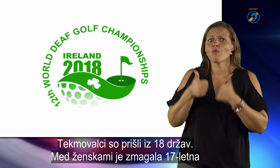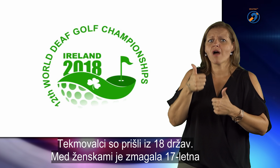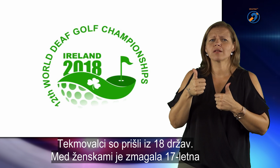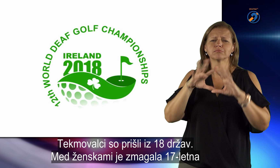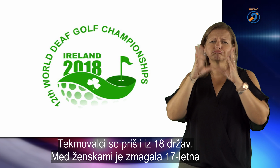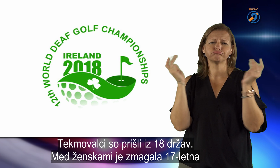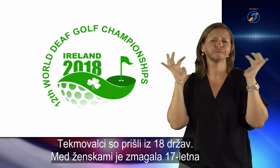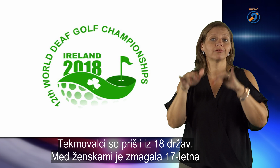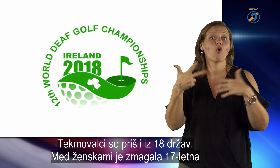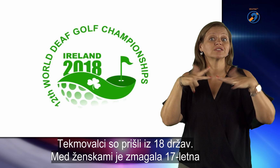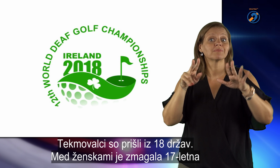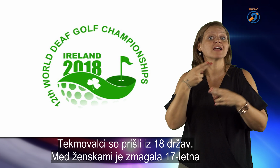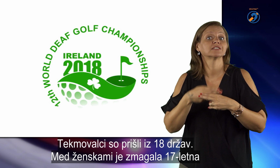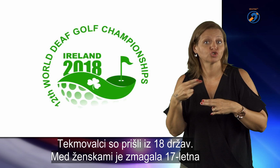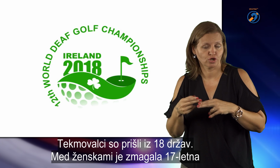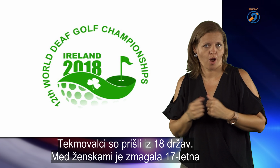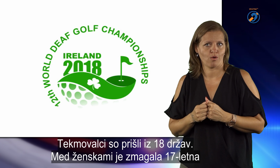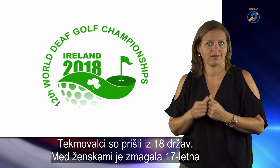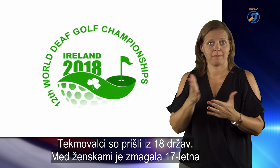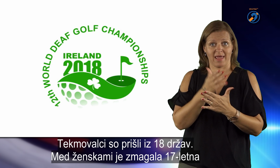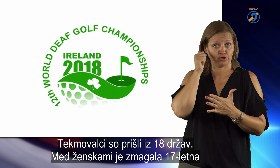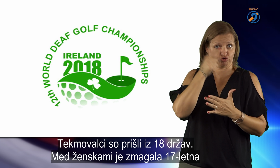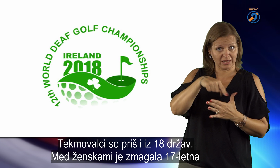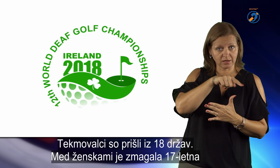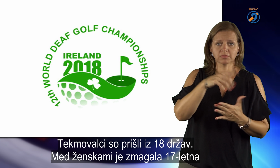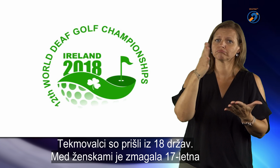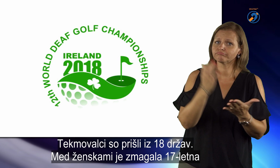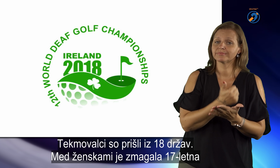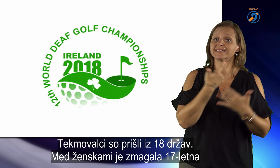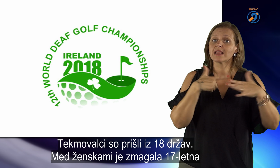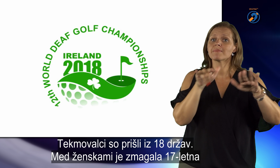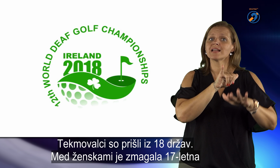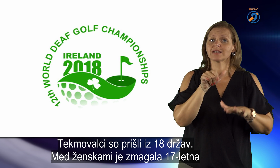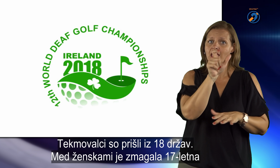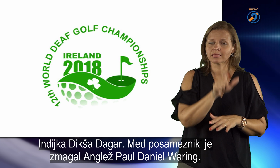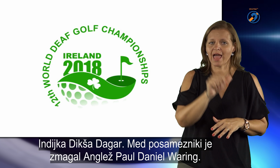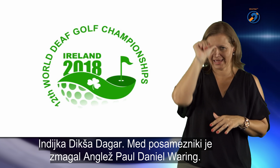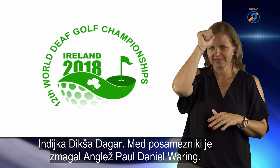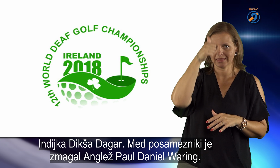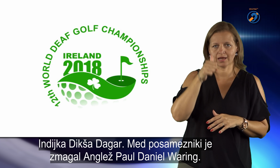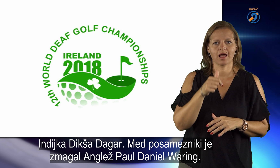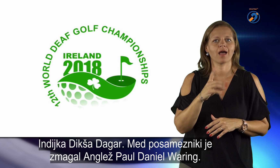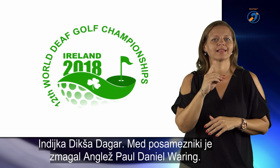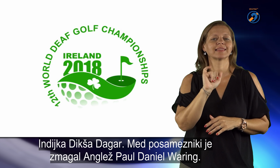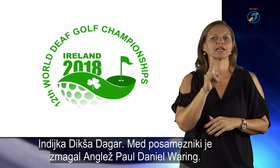Tekmovalci so prišli iz 18 držav. Med ženskami je zmagala 17-letna Indika Diksha Dagar.